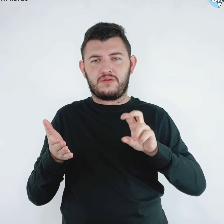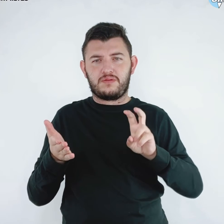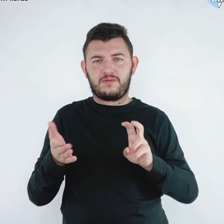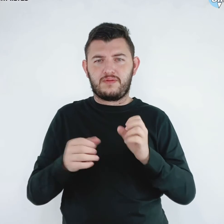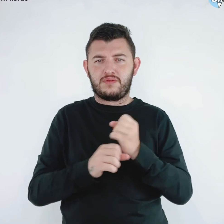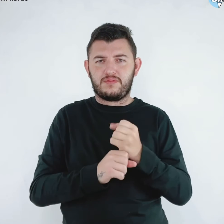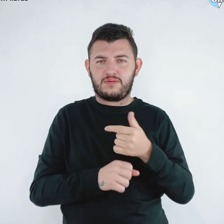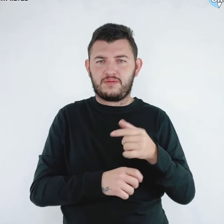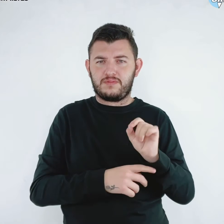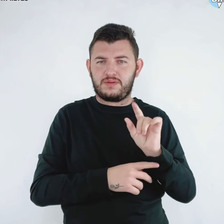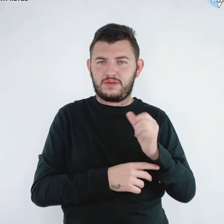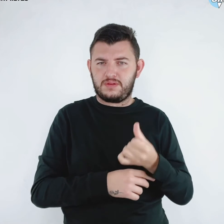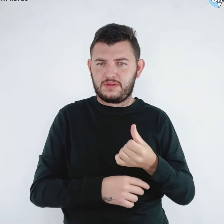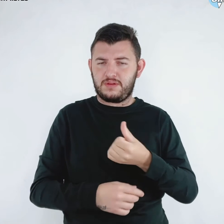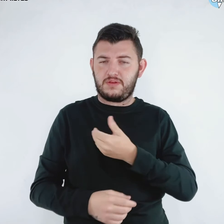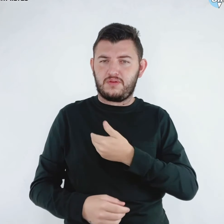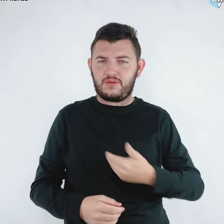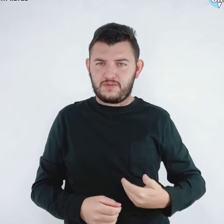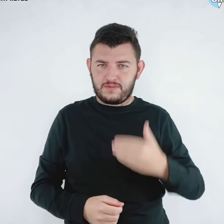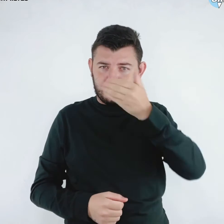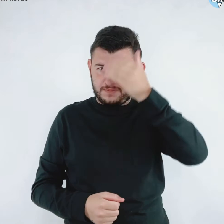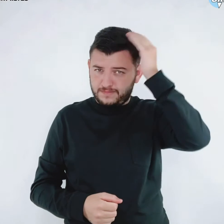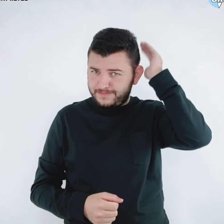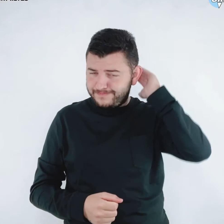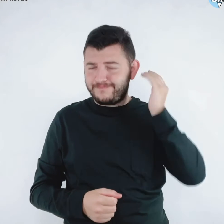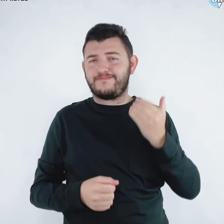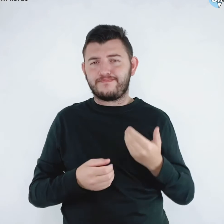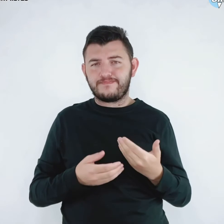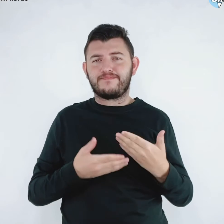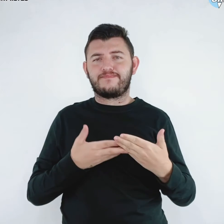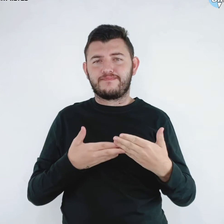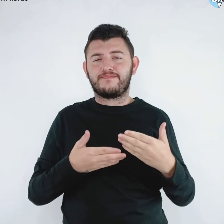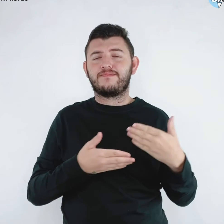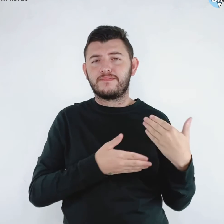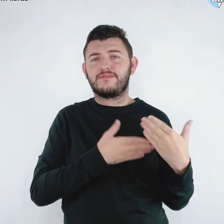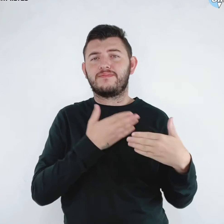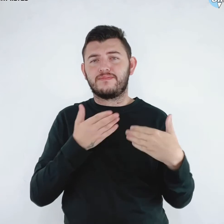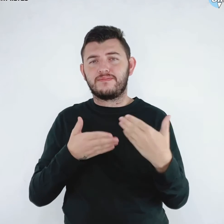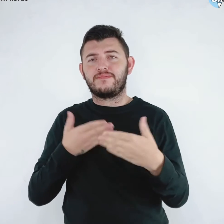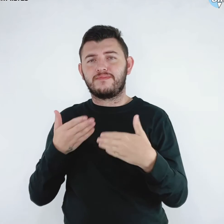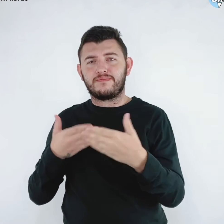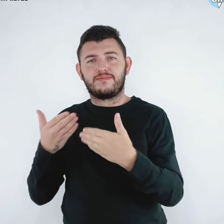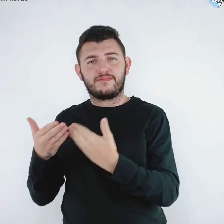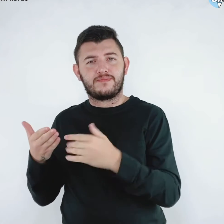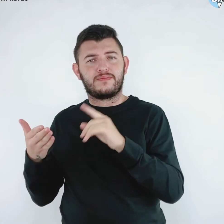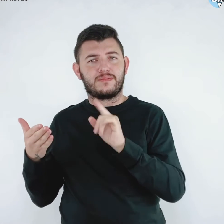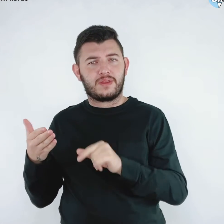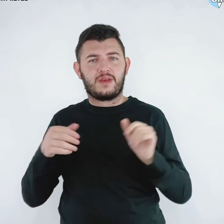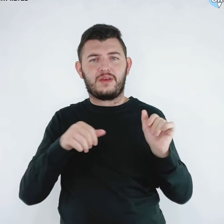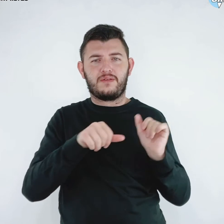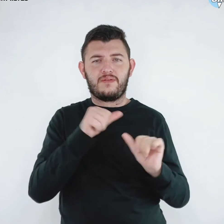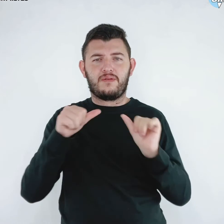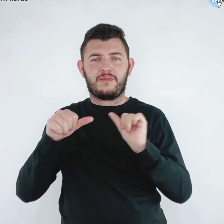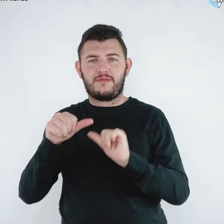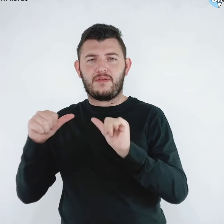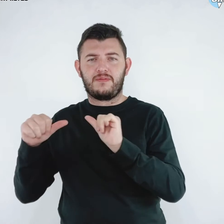95/2016 do governo Michel Temer e prosseguiu com todas as reformas em curso que